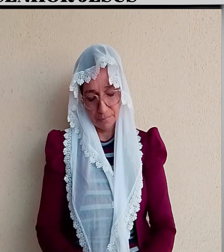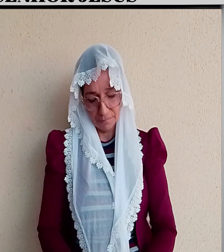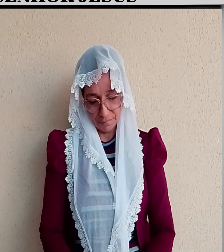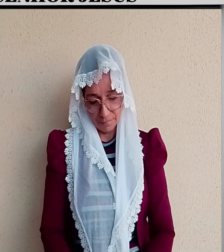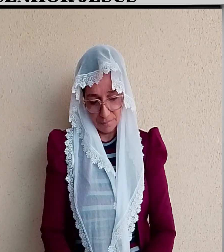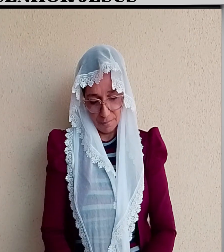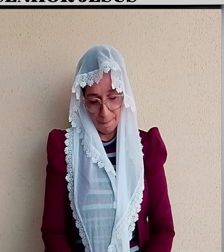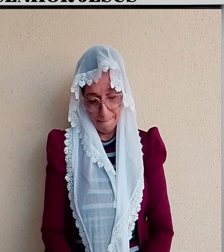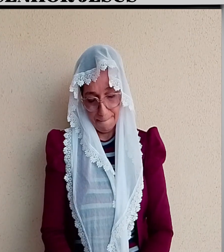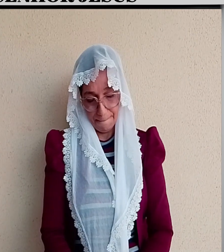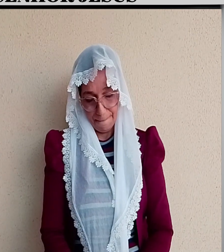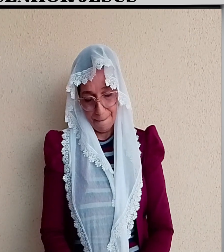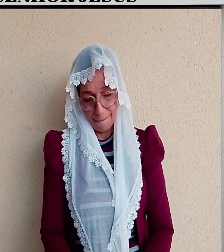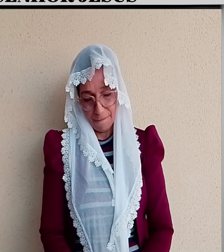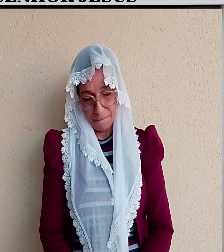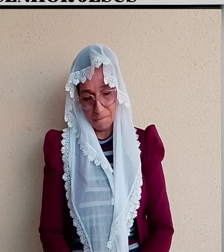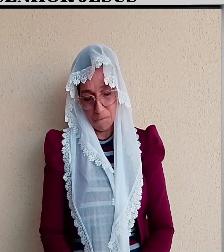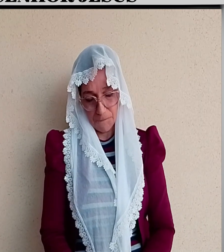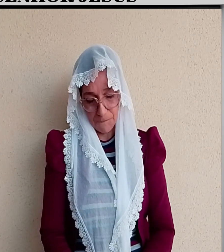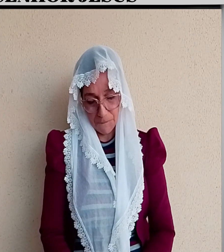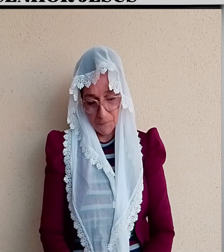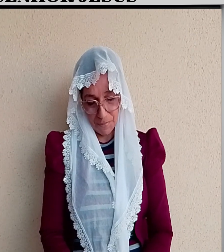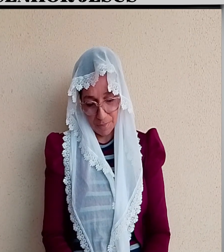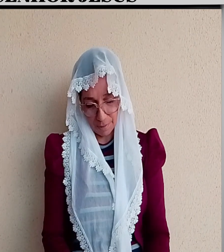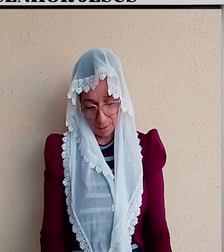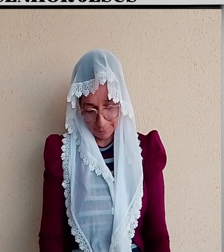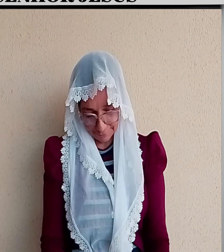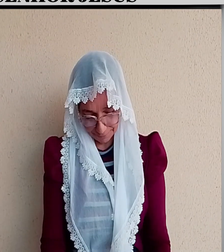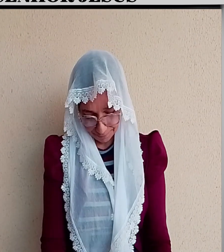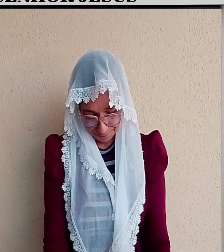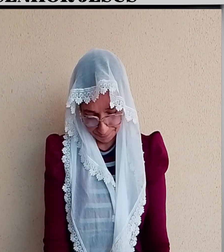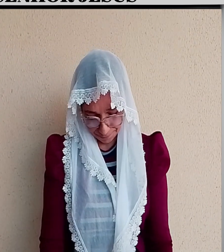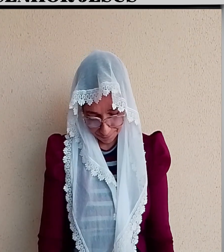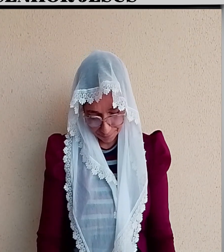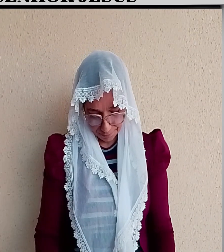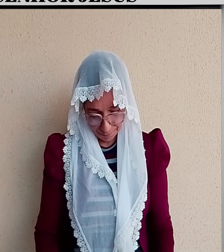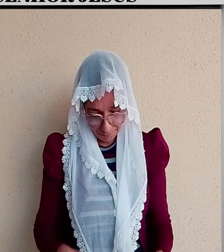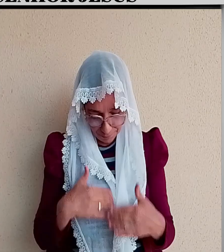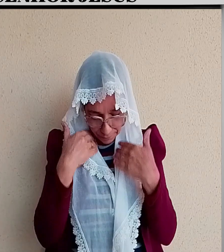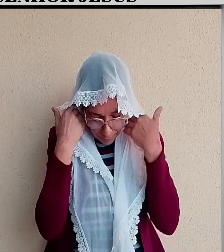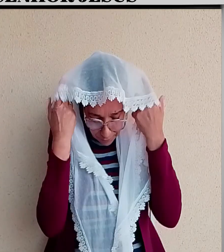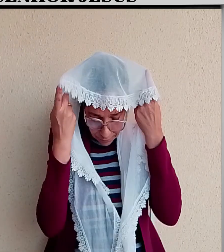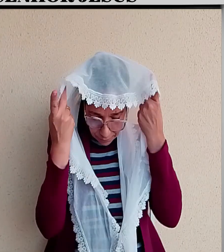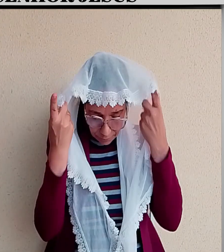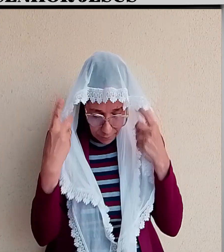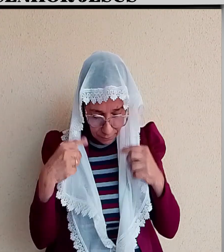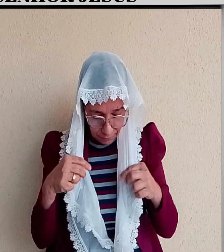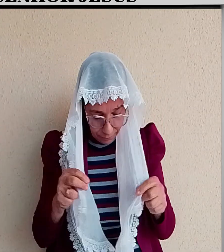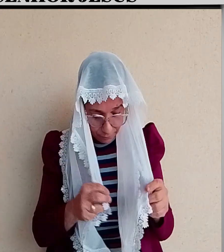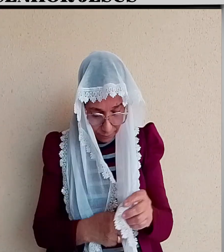Deus verdadeiro. Glória, glória. Aleluia, Jesus.